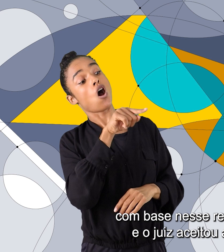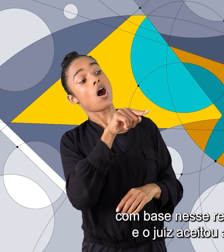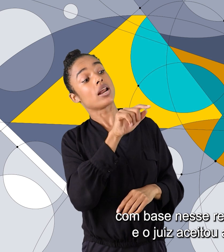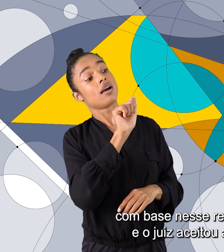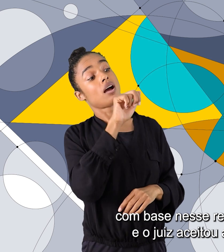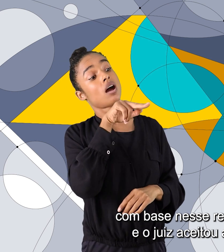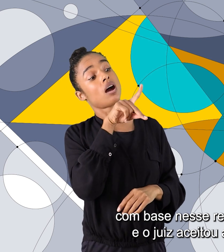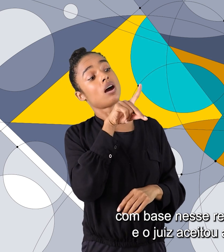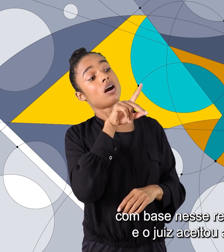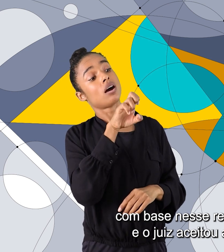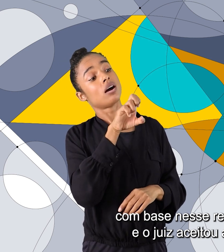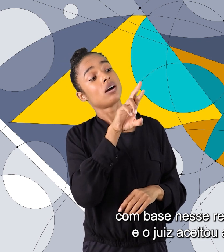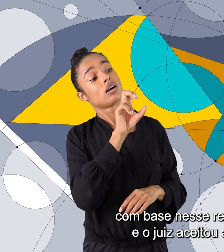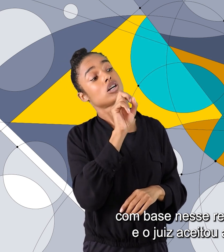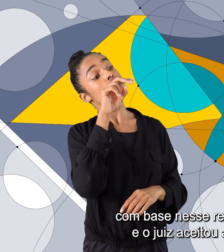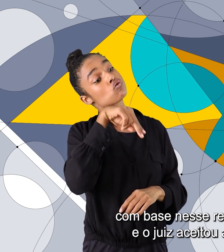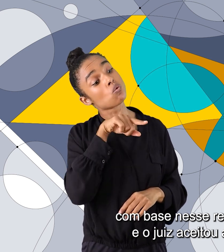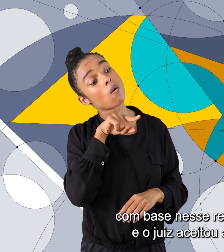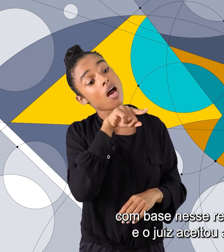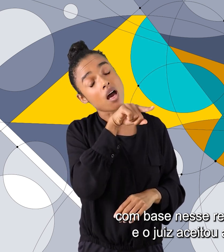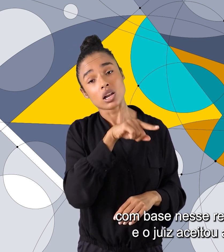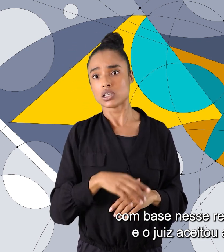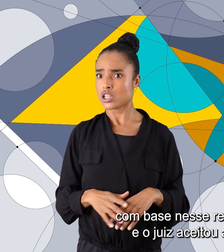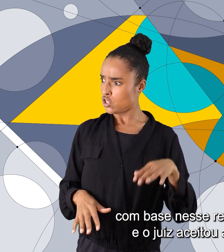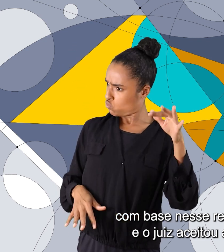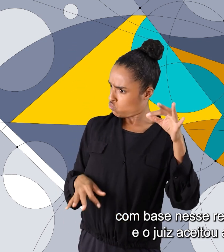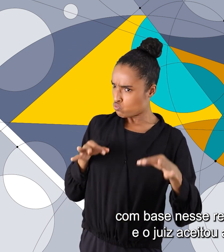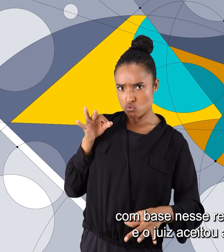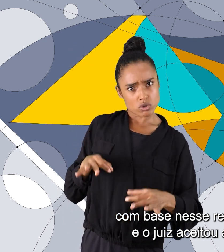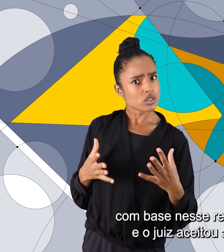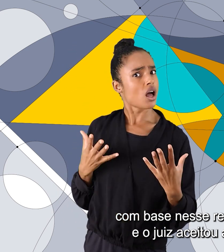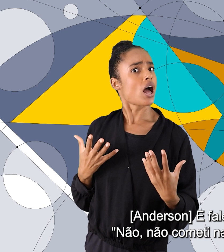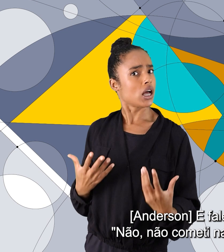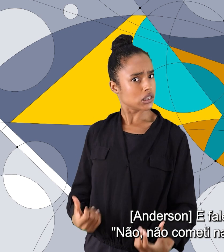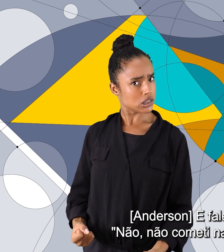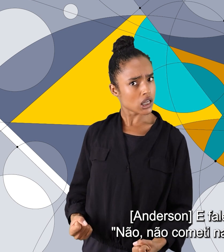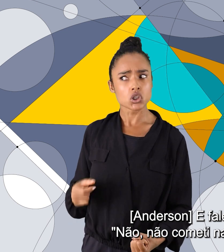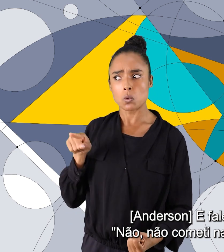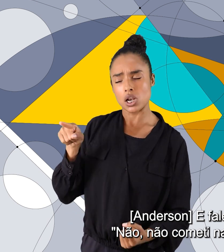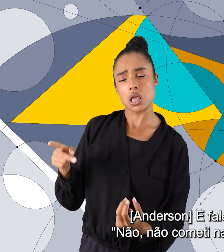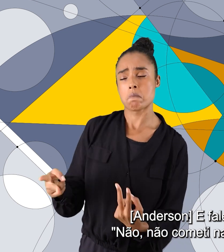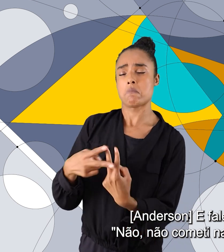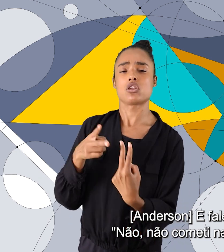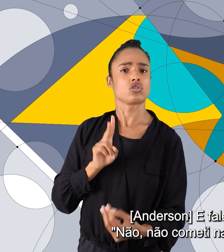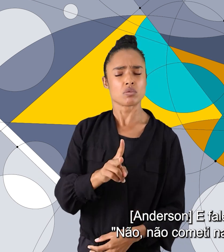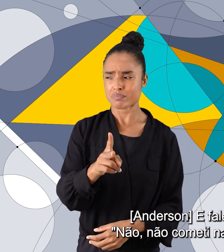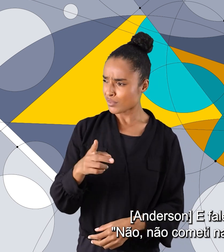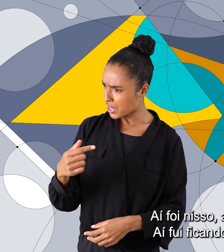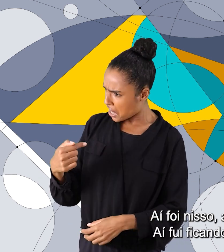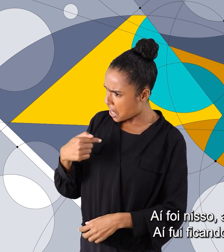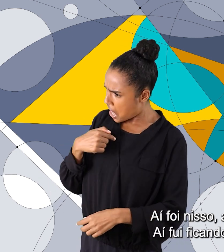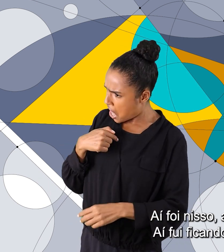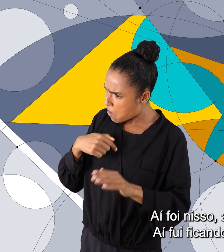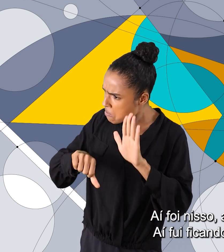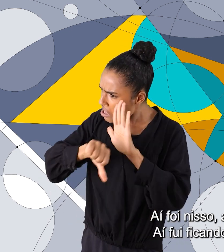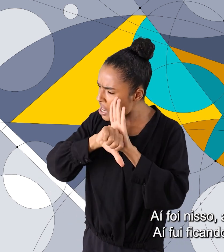Público com base nesse reconhecimento e o juiz aceitou a denúncia. E falei com eles, não cometi nada disso não.